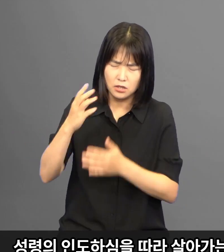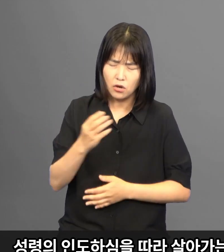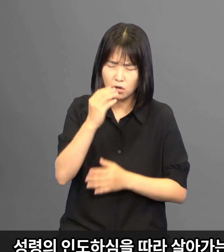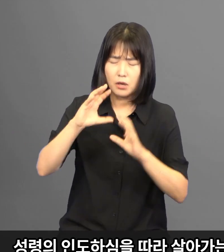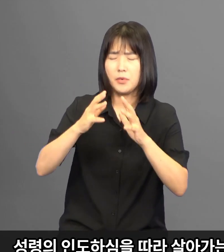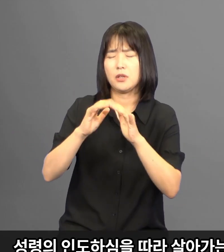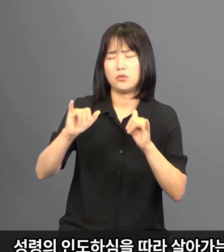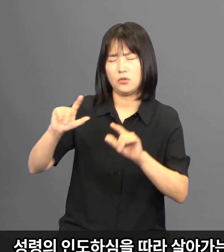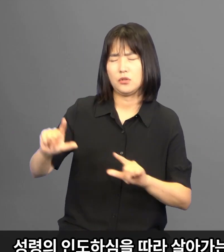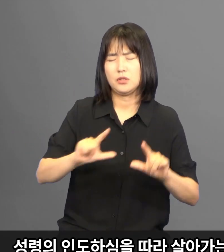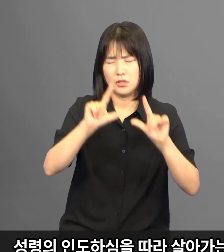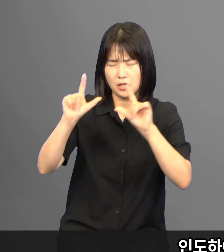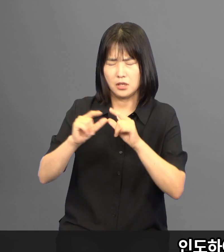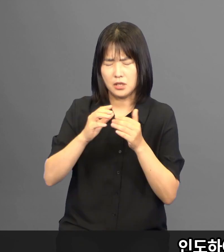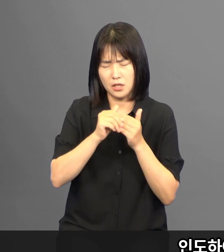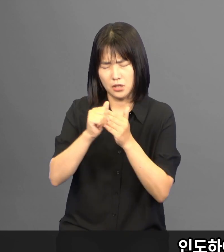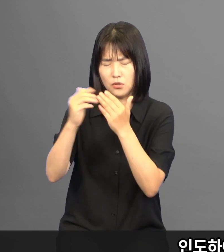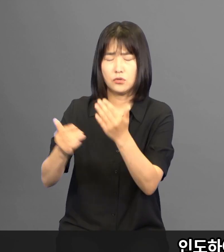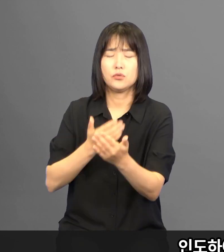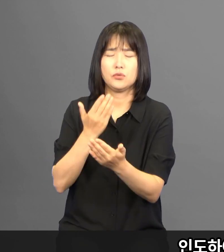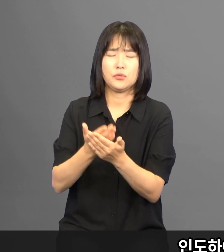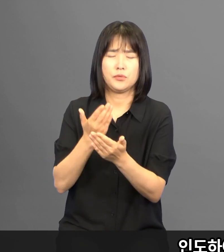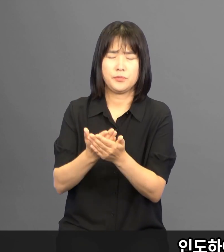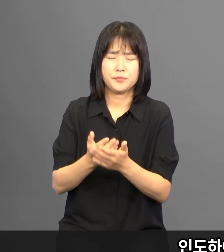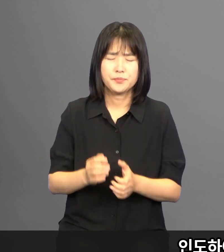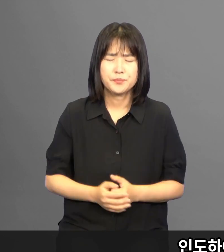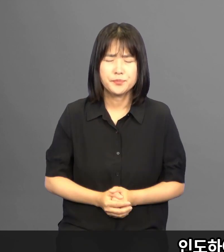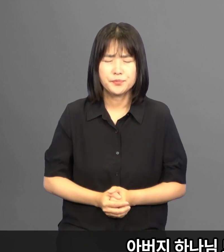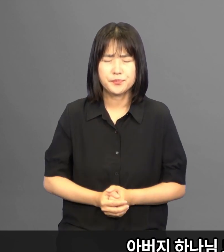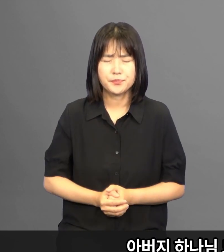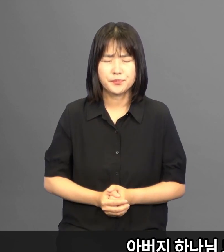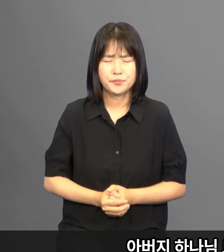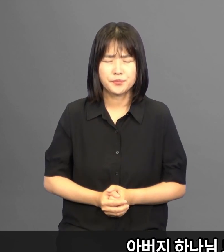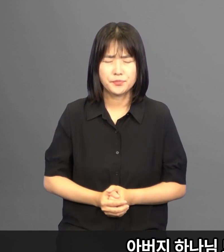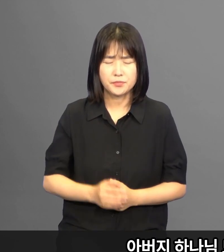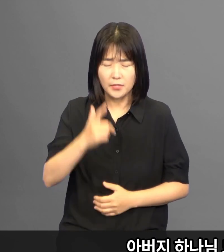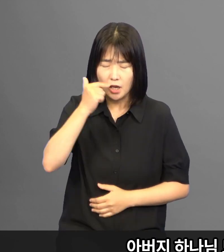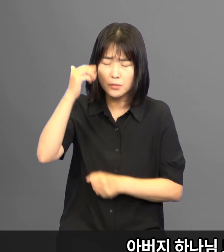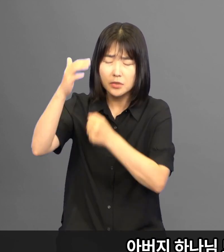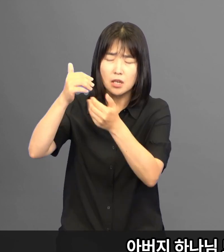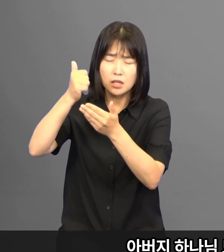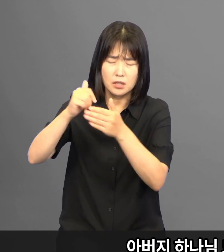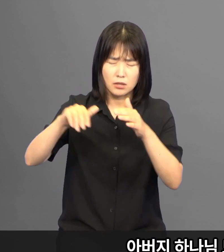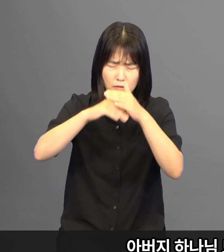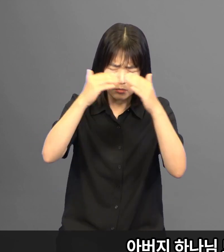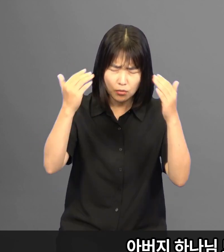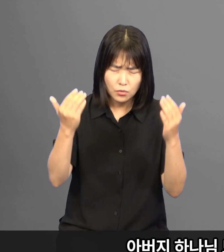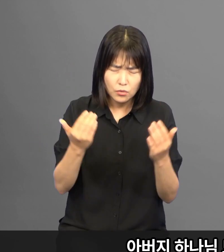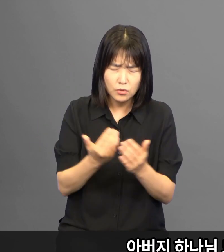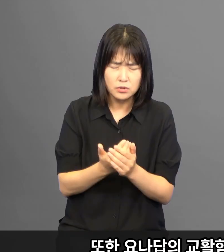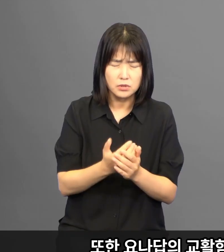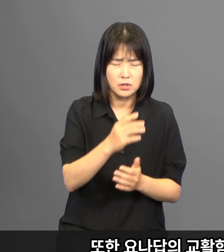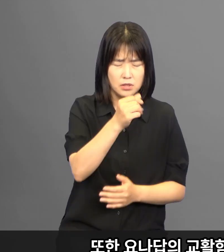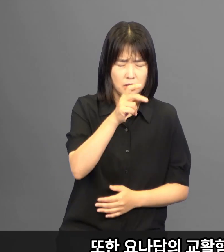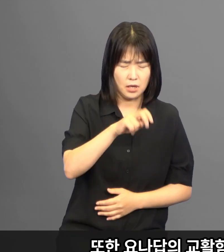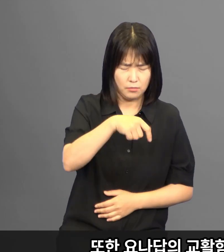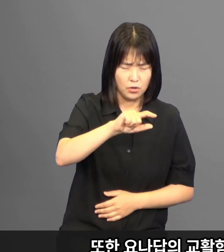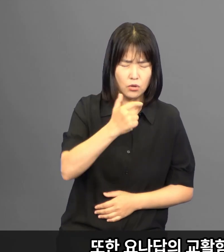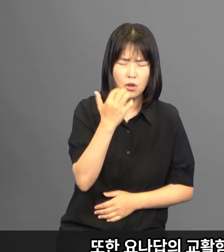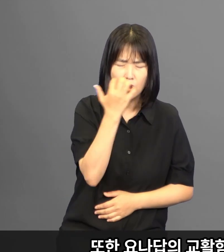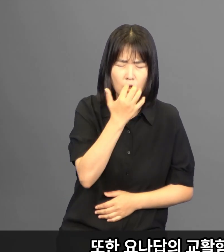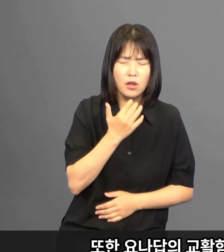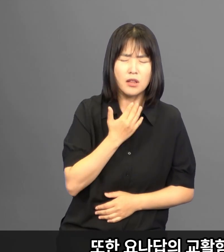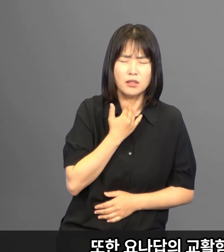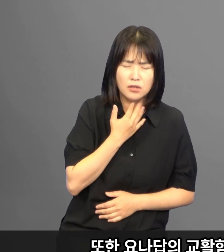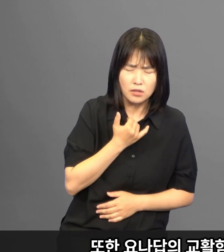백성들로 살아가도록 인도하여 주시옵소서. 아버지 하나님, 모든 이 암논의 정욕과 또한